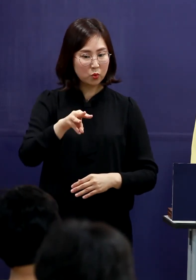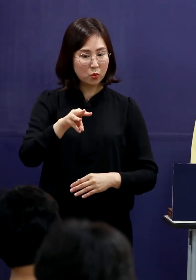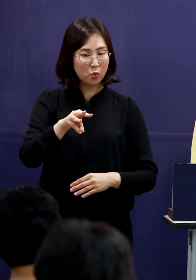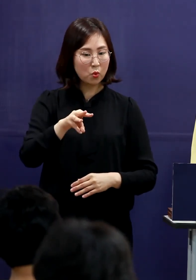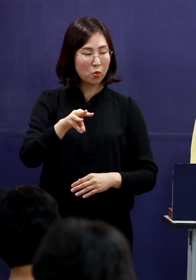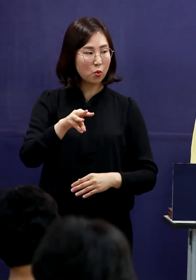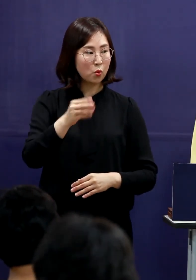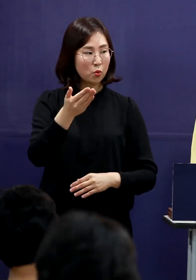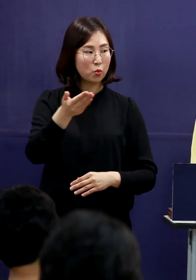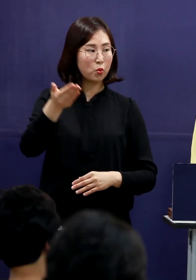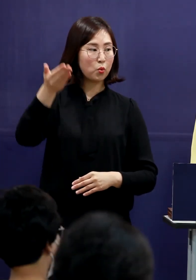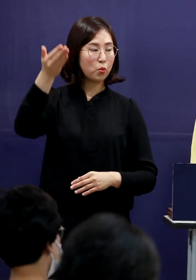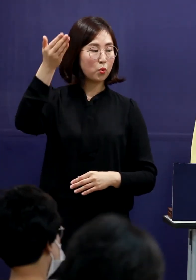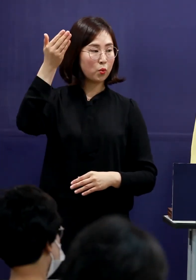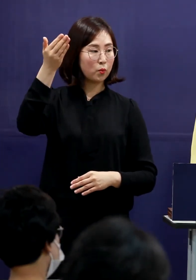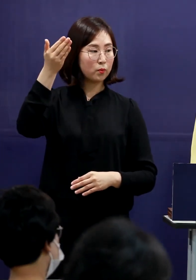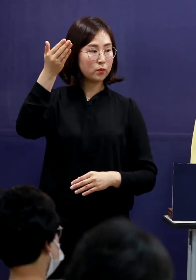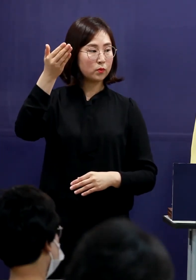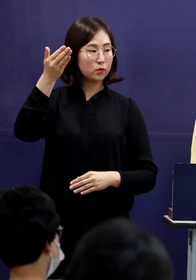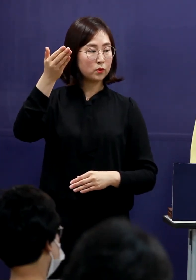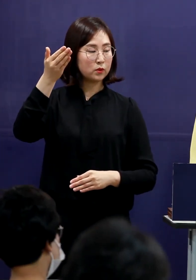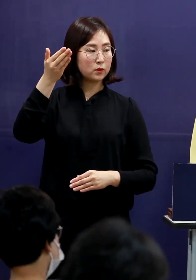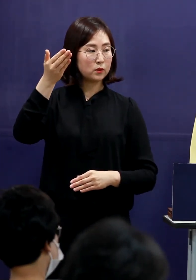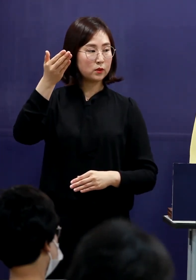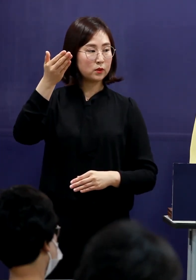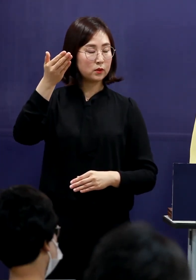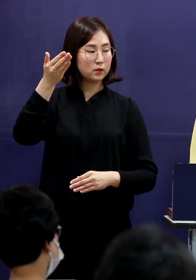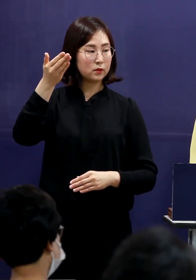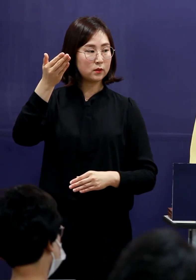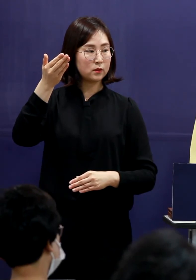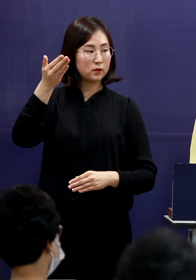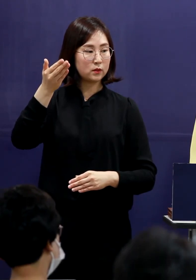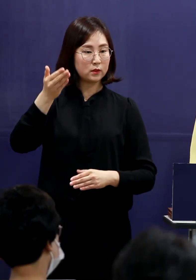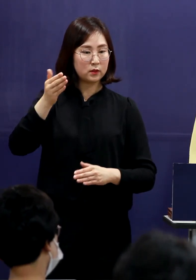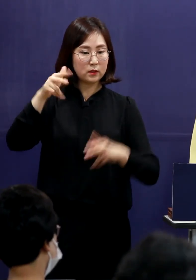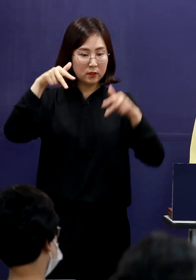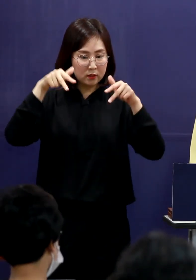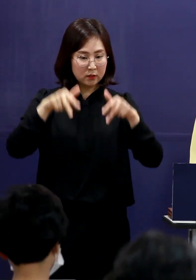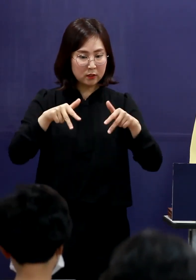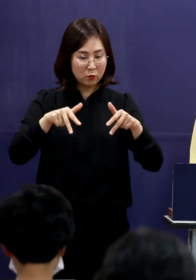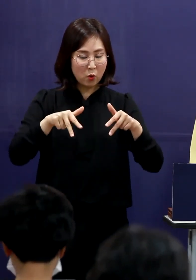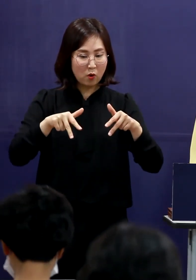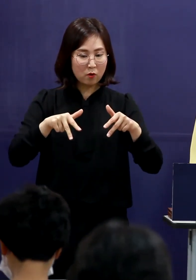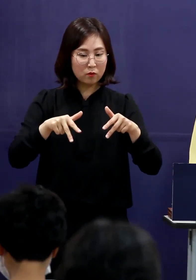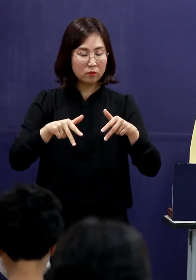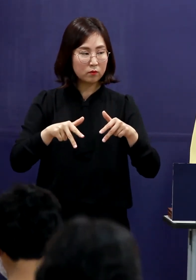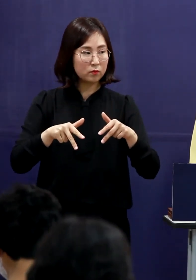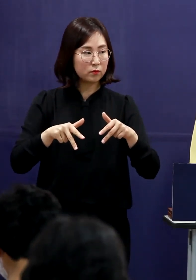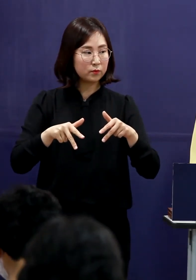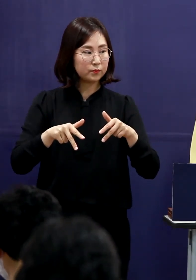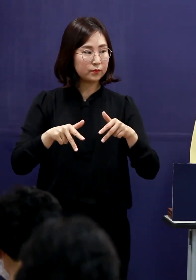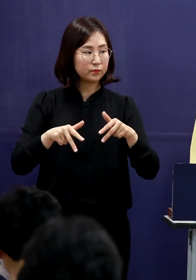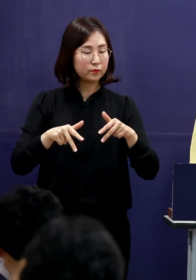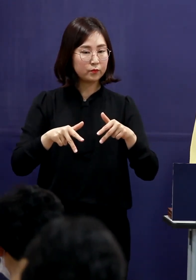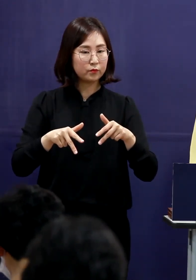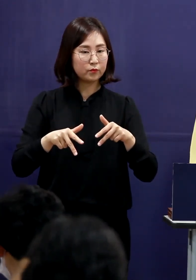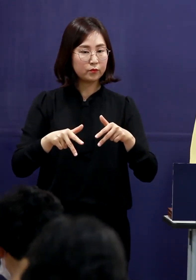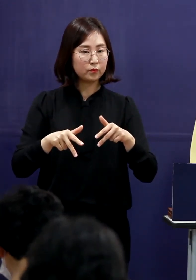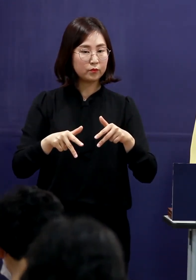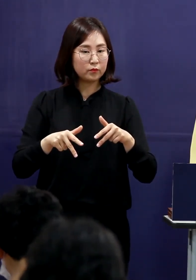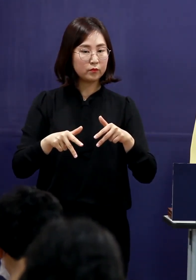총선에 개입한 문제가 생겨가지고 청원 요구가 있고 국민신문고에